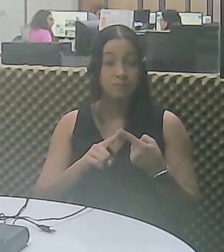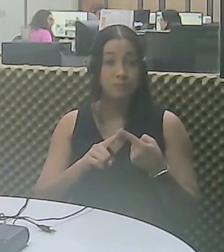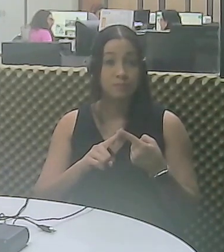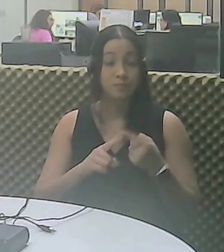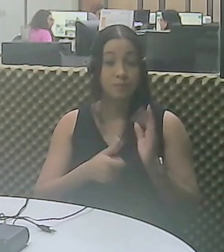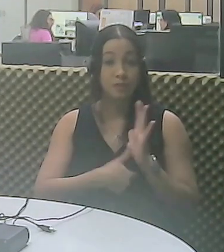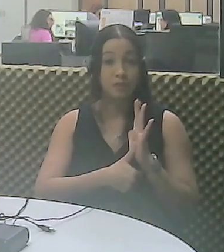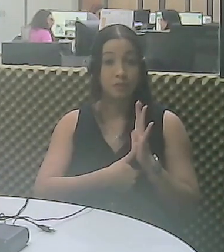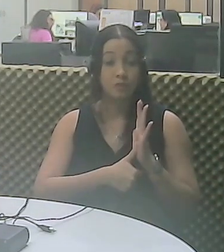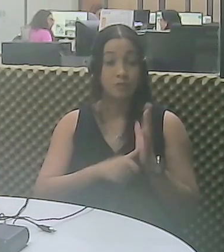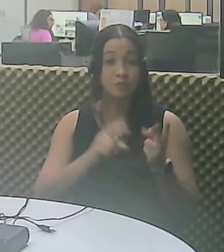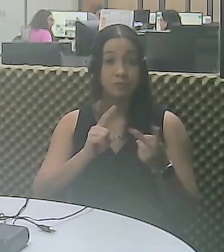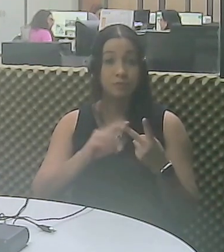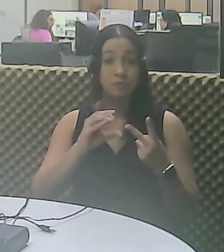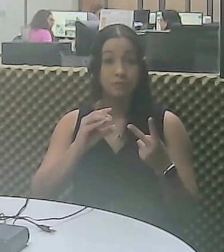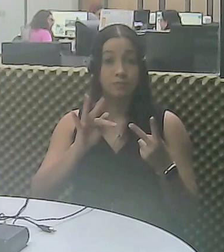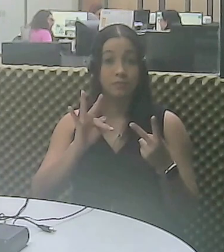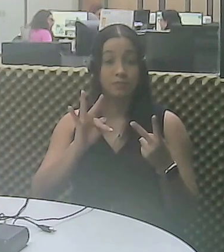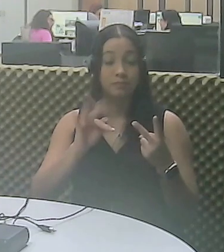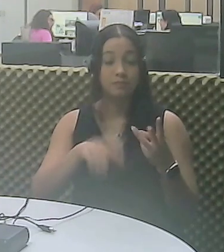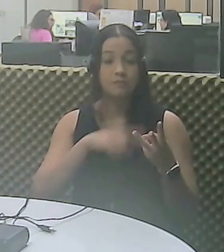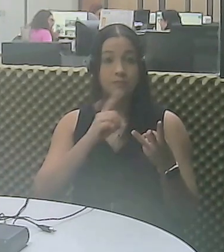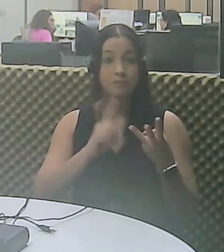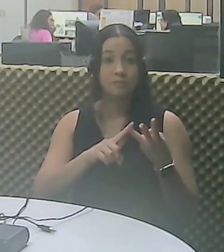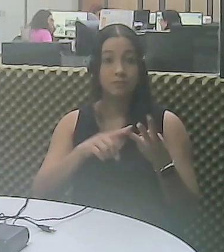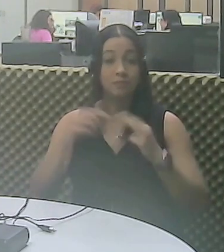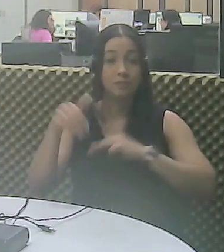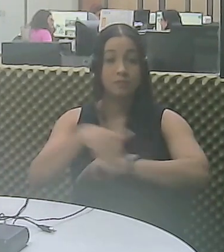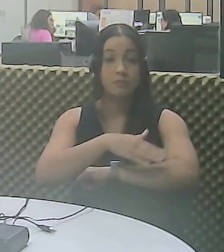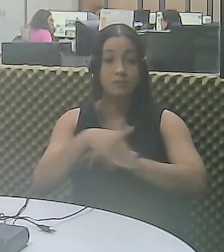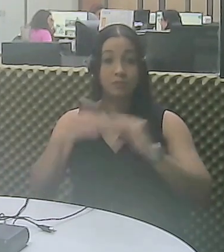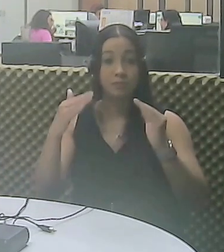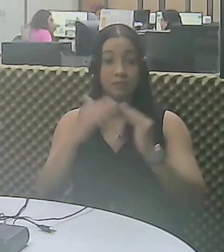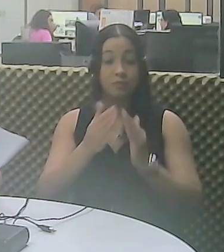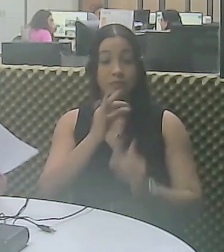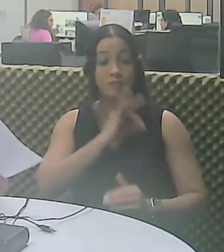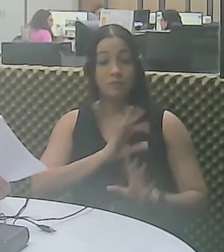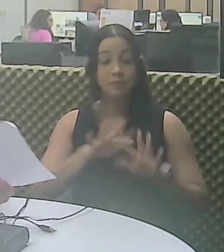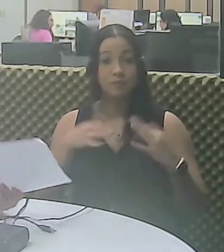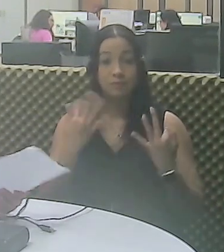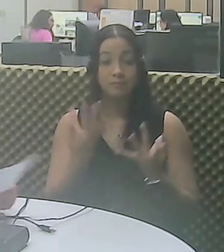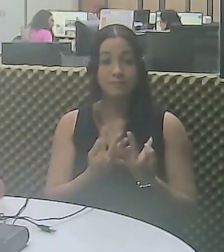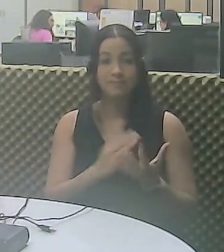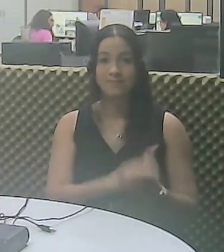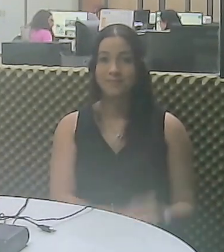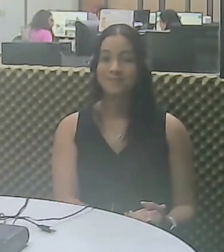carteira de identidade, CPF e comprovantes de endereço e renda familiar.